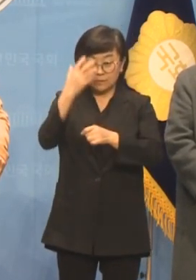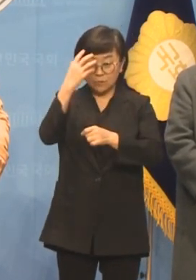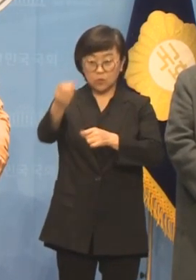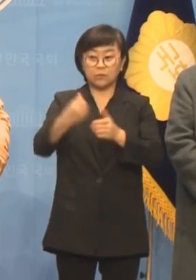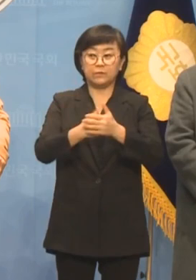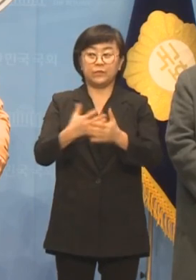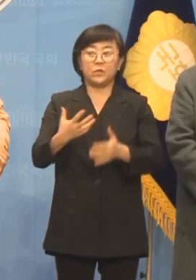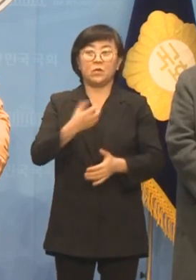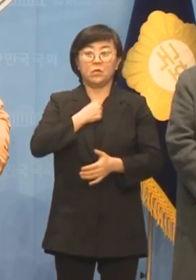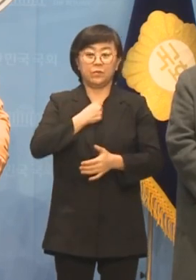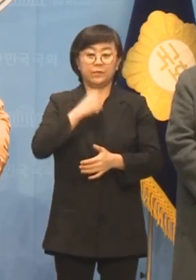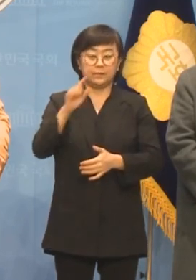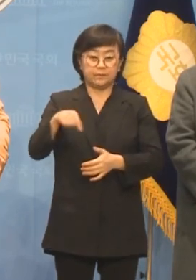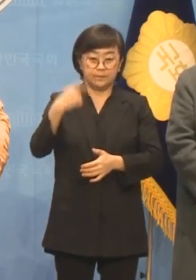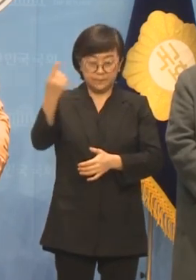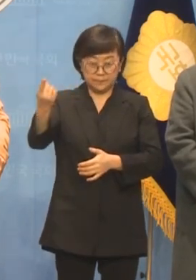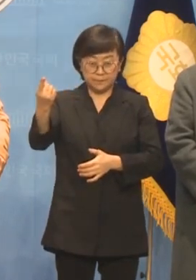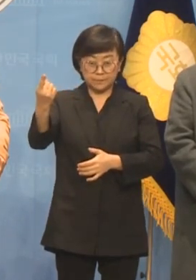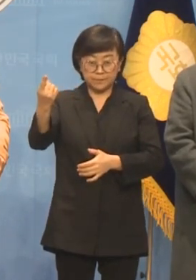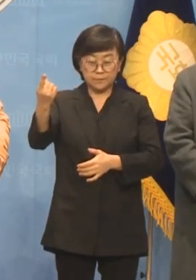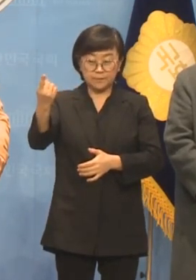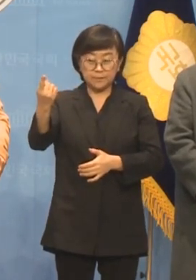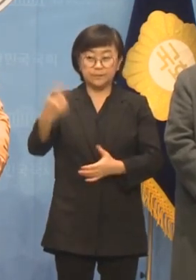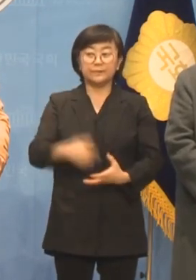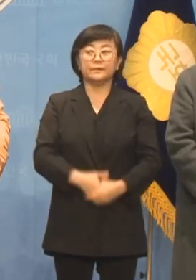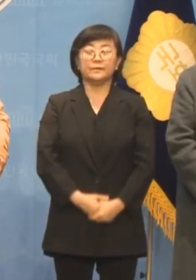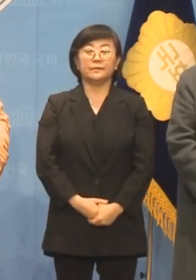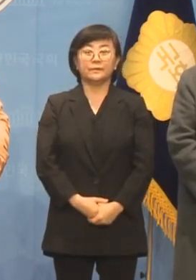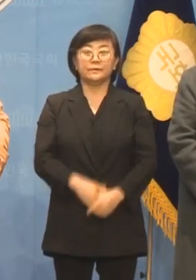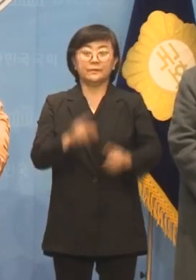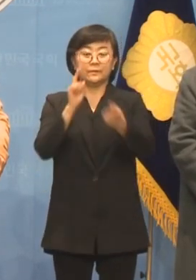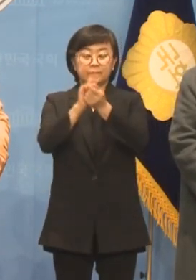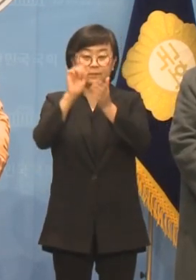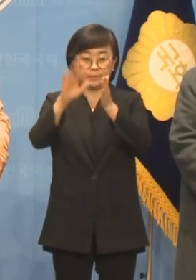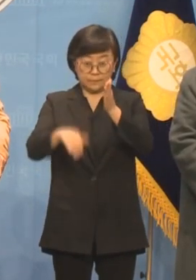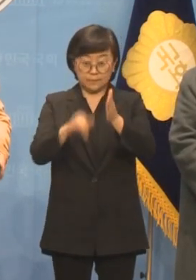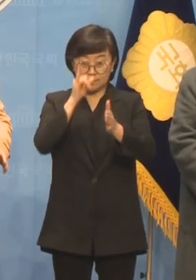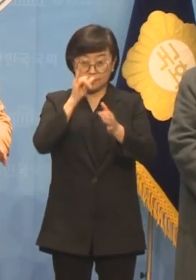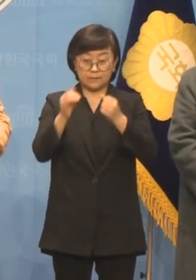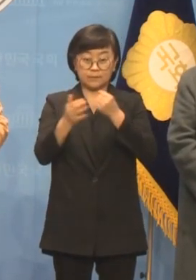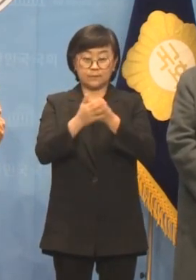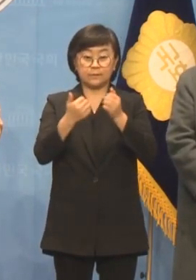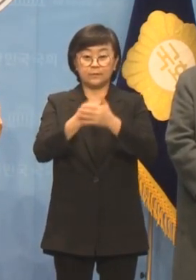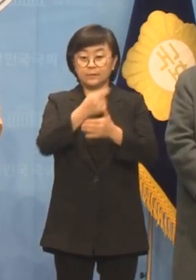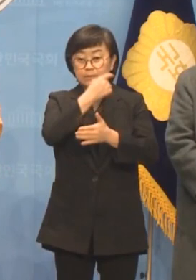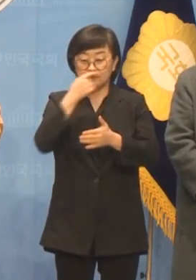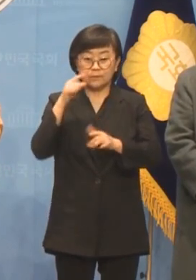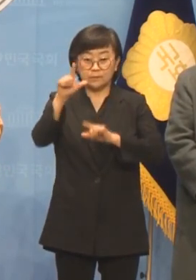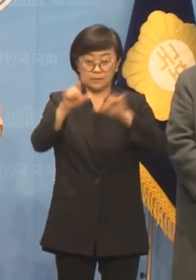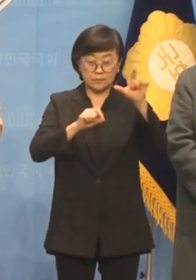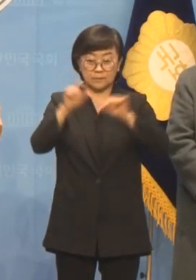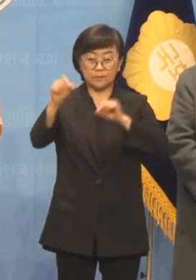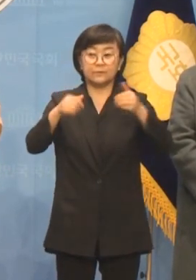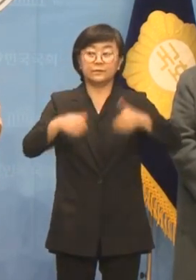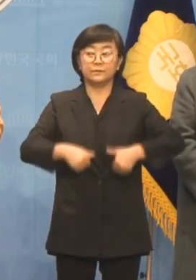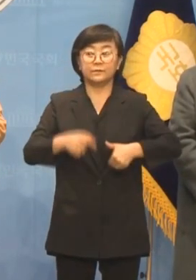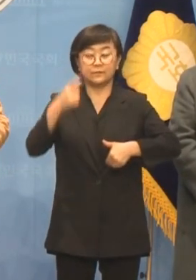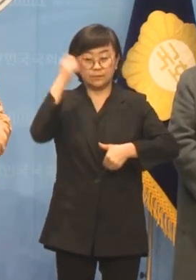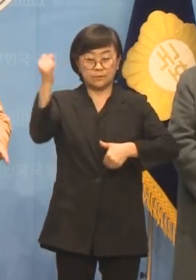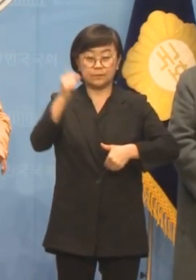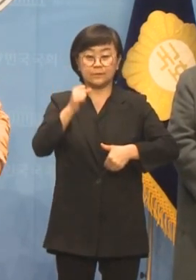하여 다음에 또 접견할 기회가 있으면 증거 채집을 해야 되겠다라고